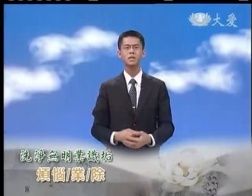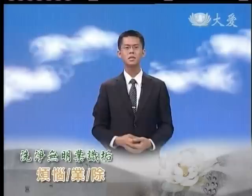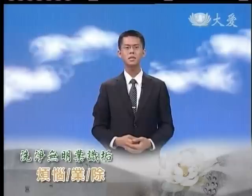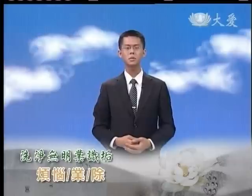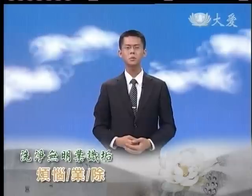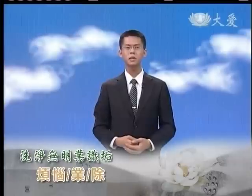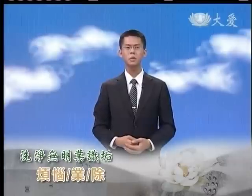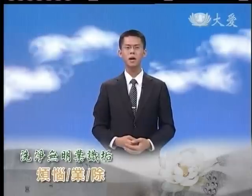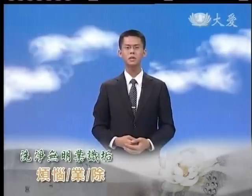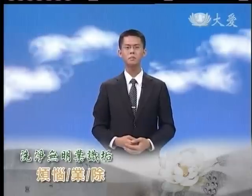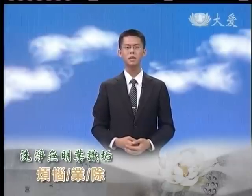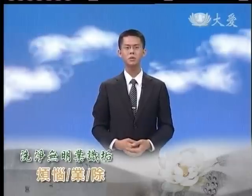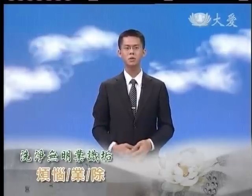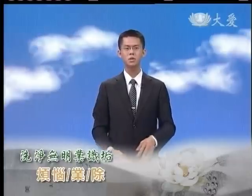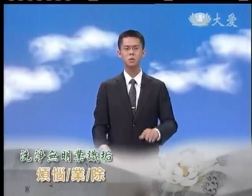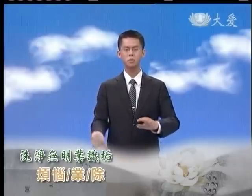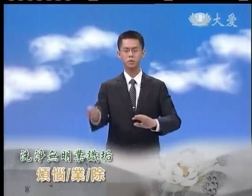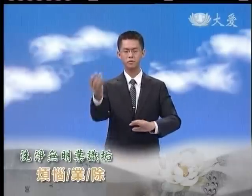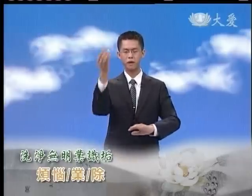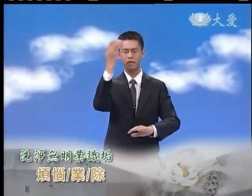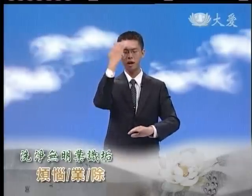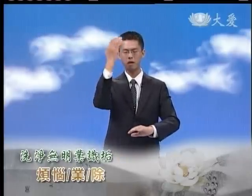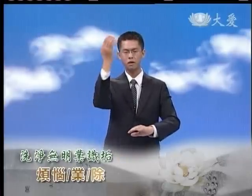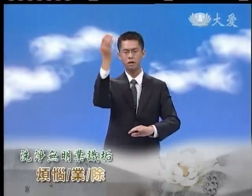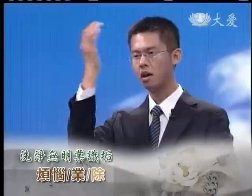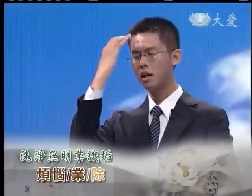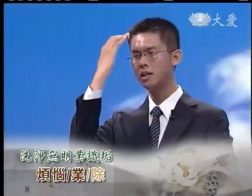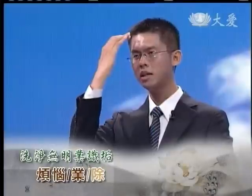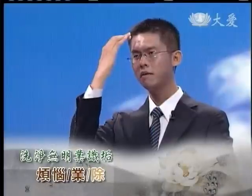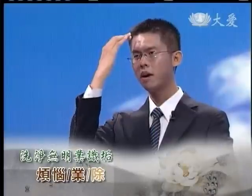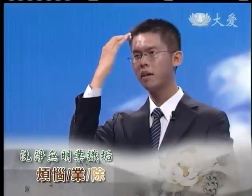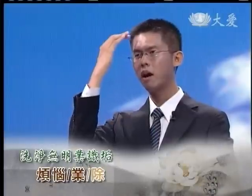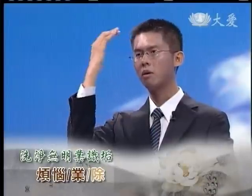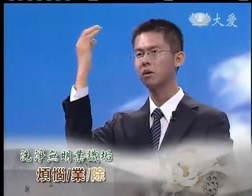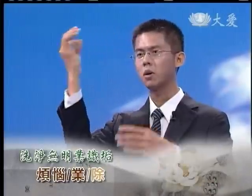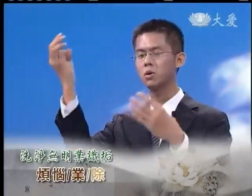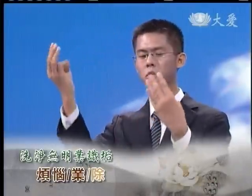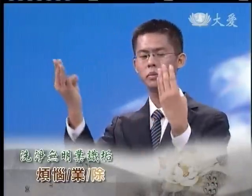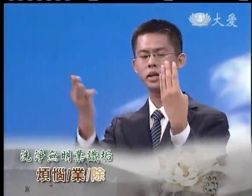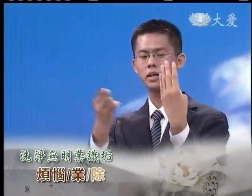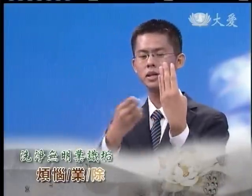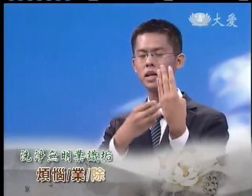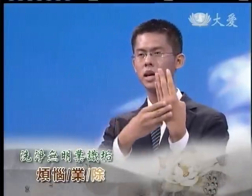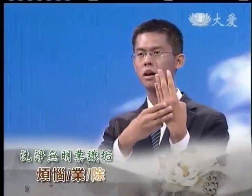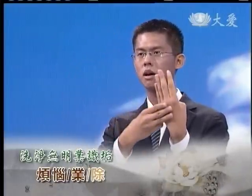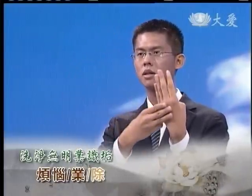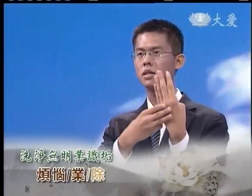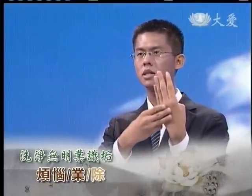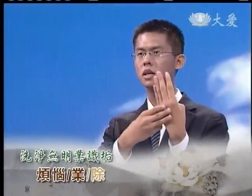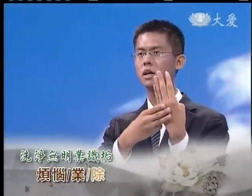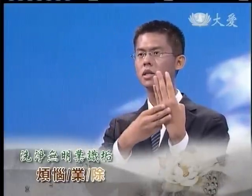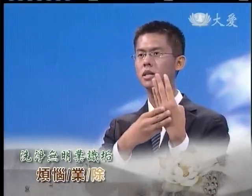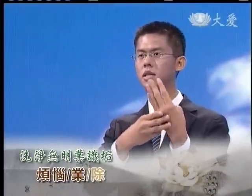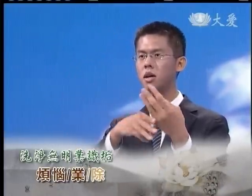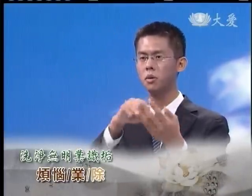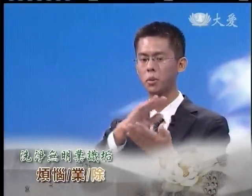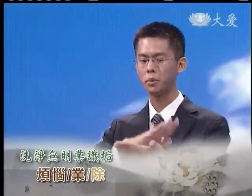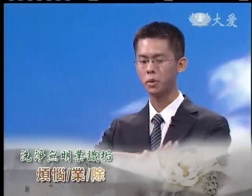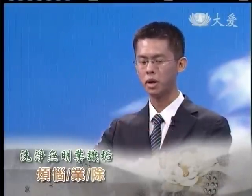洗净无名的话，这边就是我们用烦恼，一切的烦恼都从我们的意业而起，而这些我们都